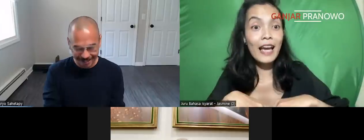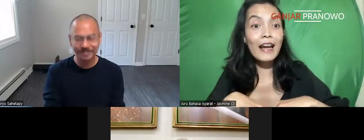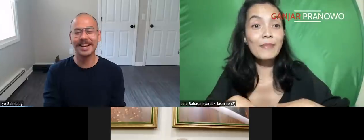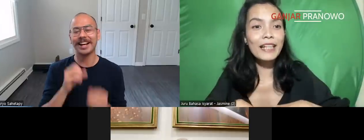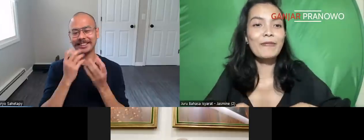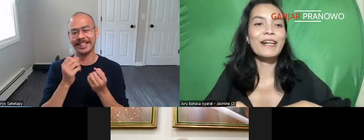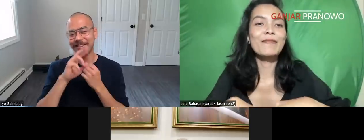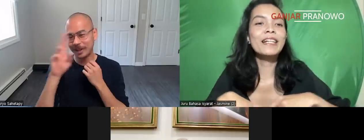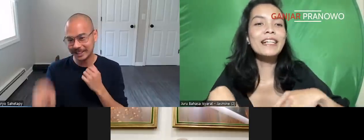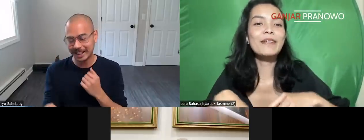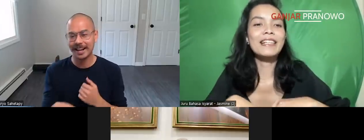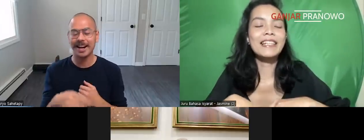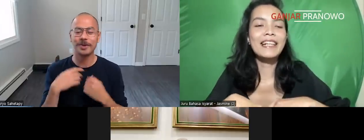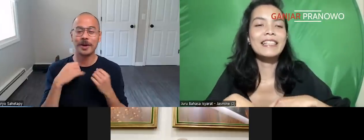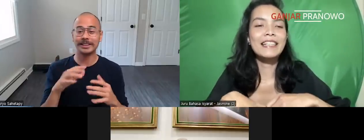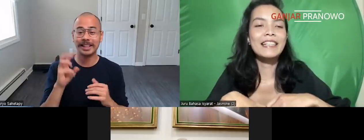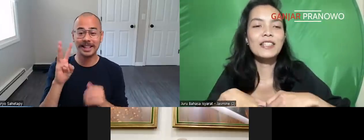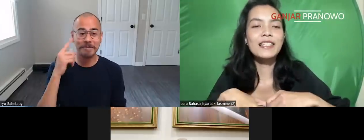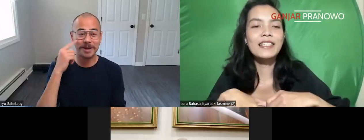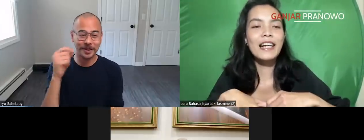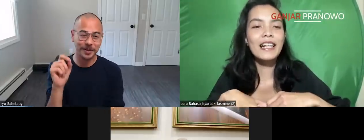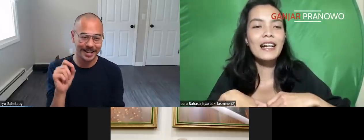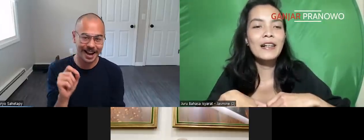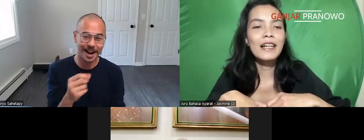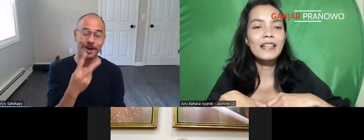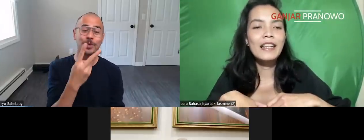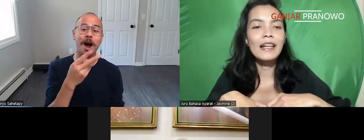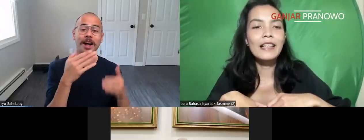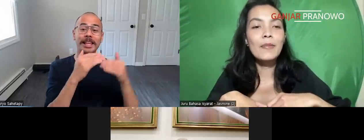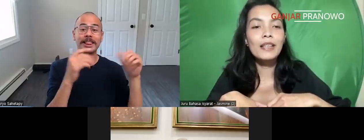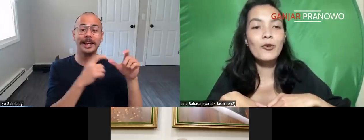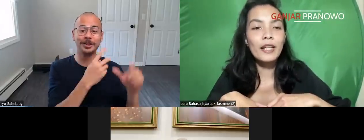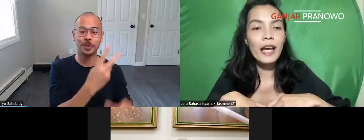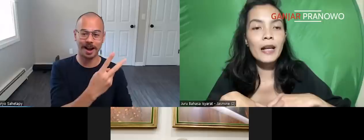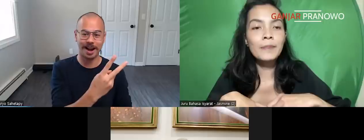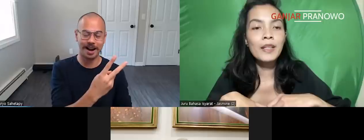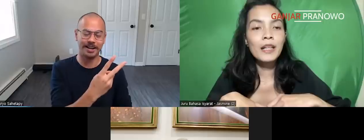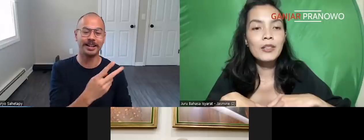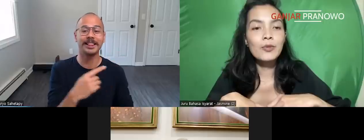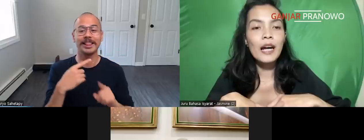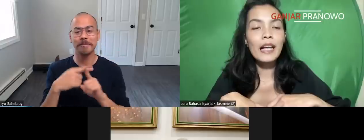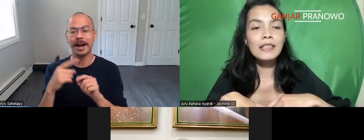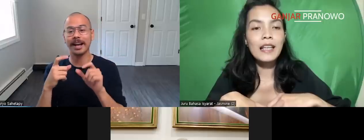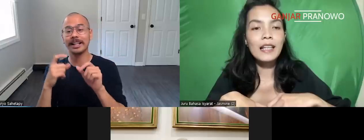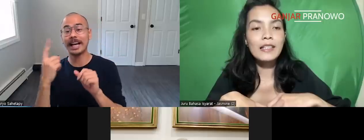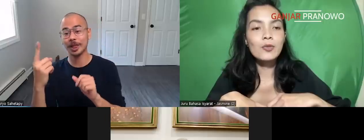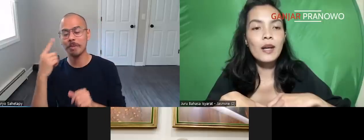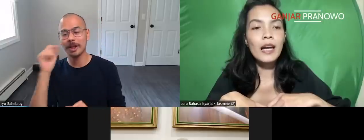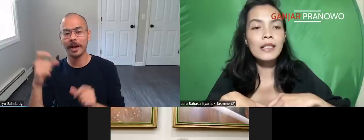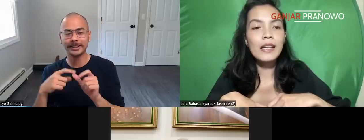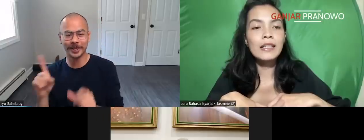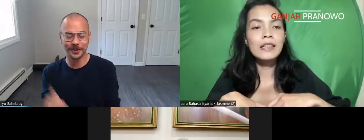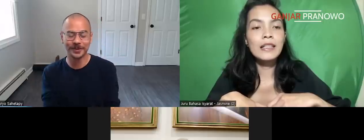Iya benar Pak Benar banget saya ngajar di rochester sekarang ada tiga mata kuliah dua yang setingkat